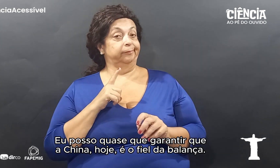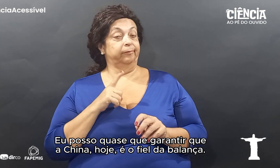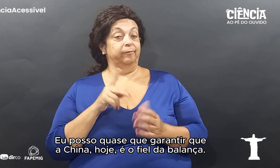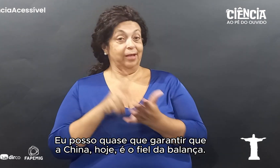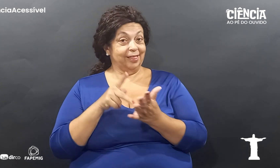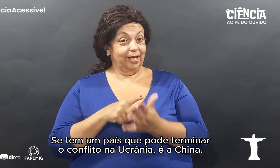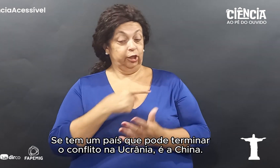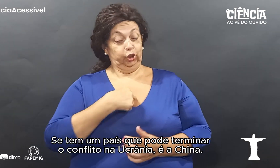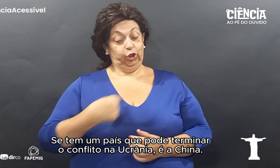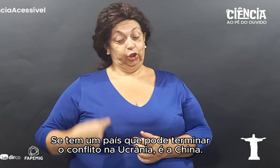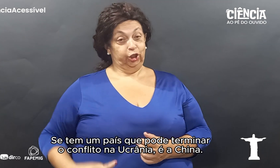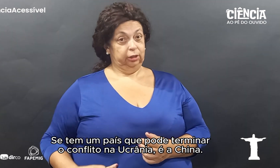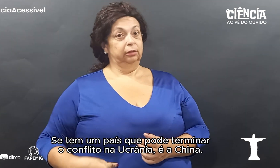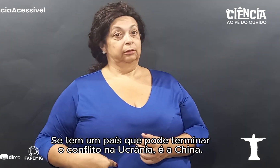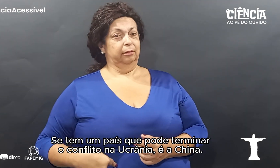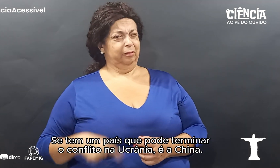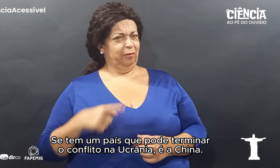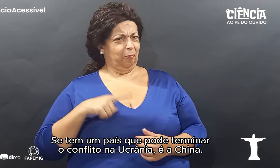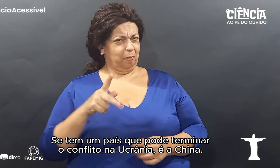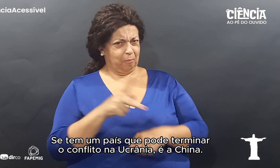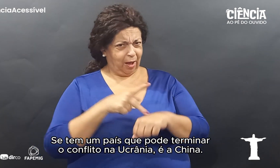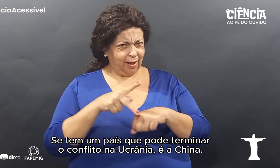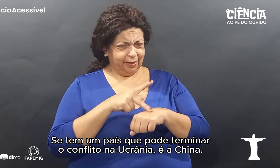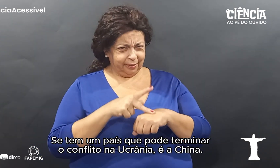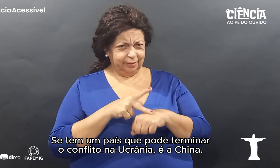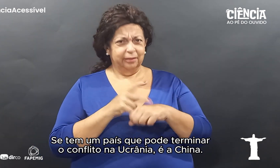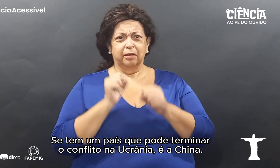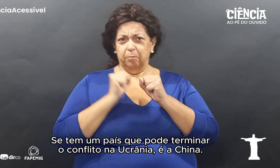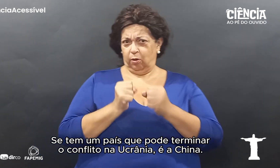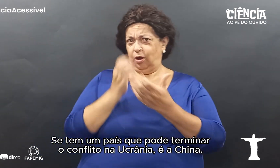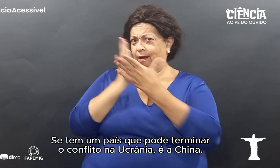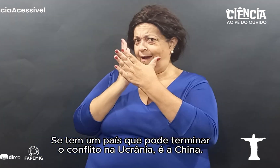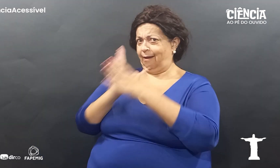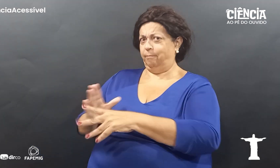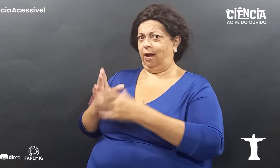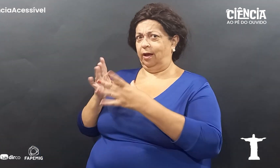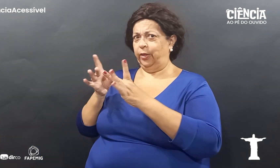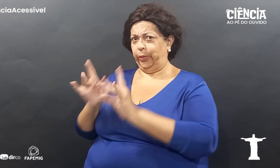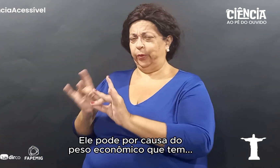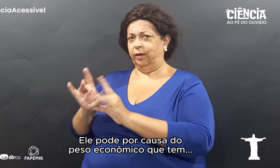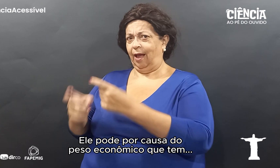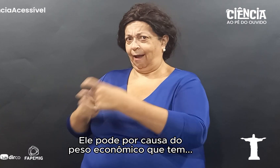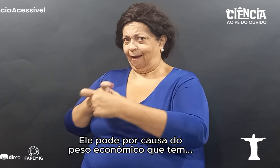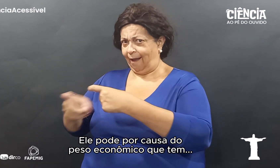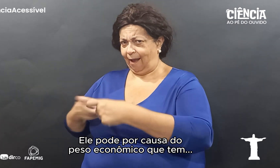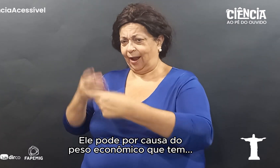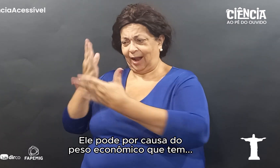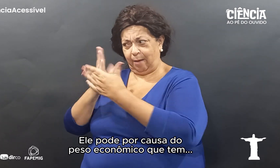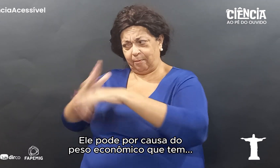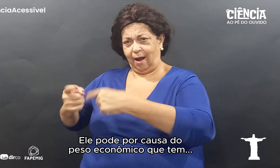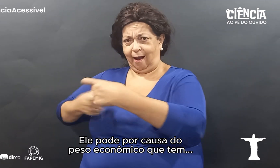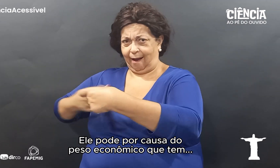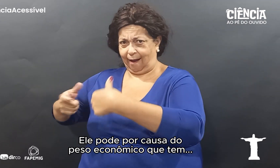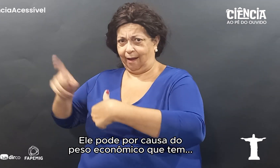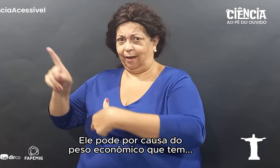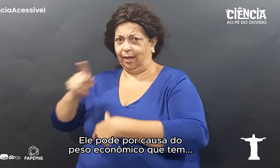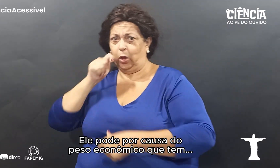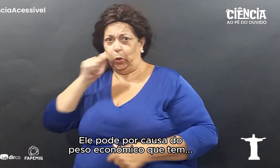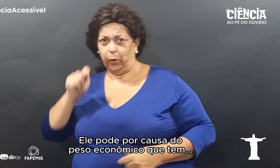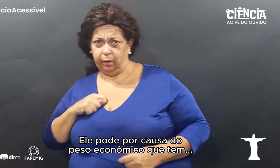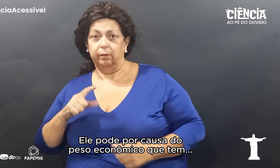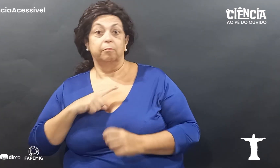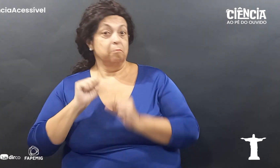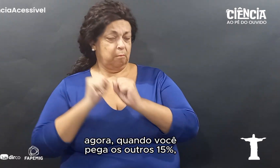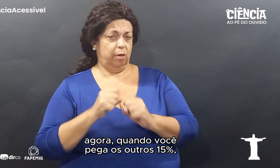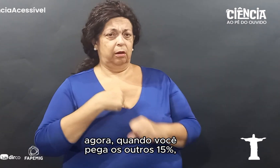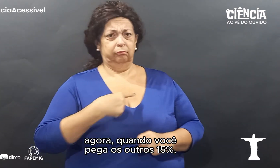fiel da balança. Se tem um país que pode terminar o conflito na Ucrânia, é a China. Uhum. Ele pode, né? Por causa do peso econômico